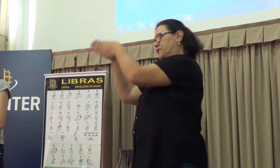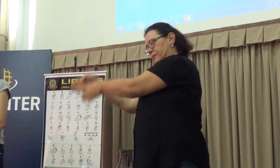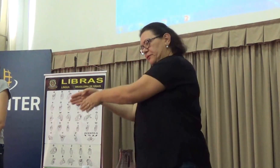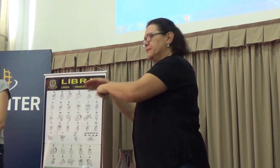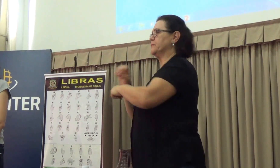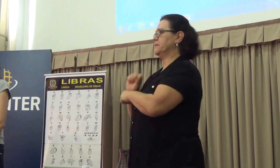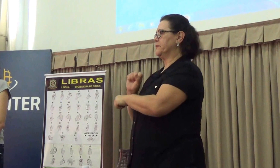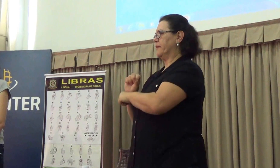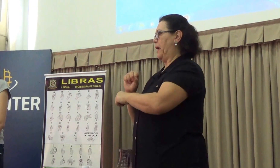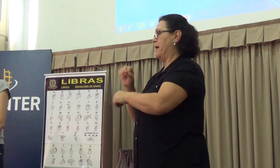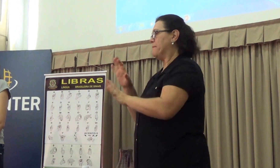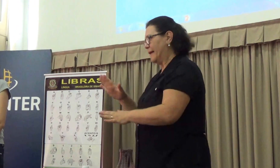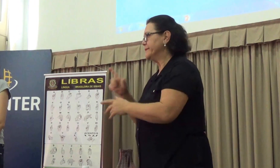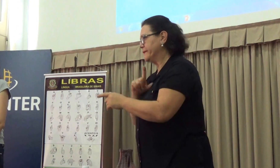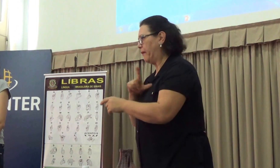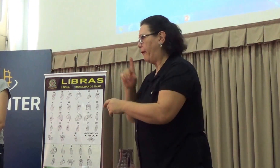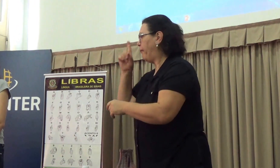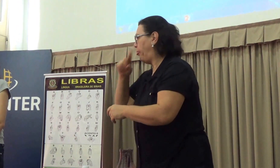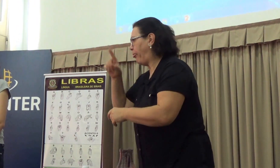vai dar tudo certo, calma.